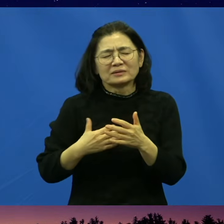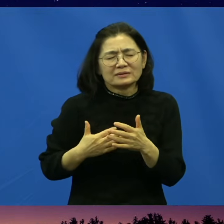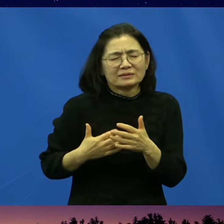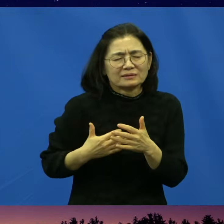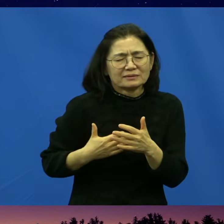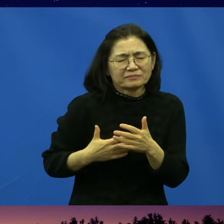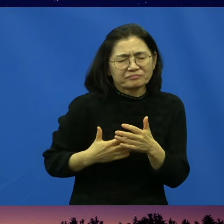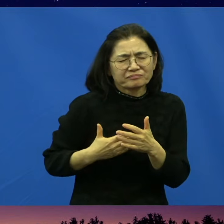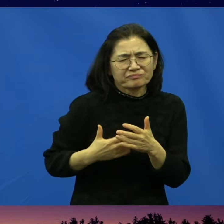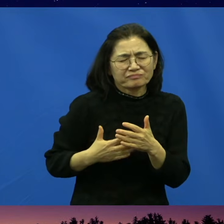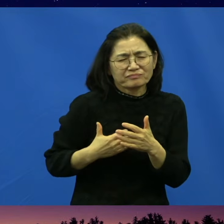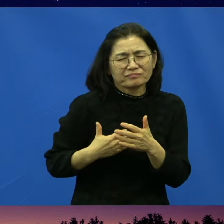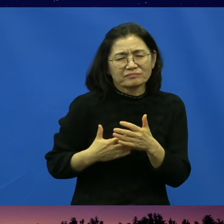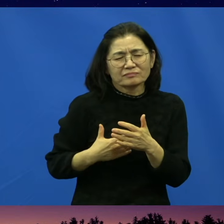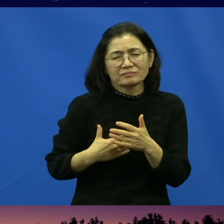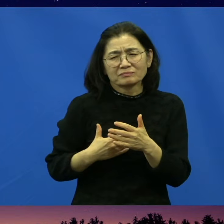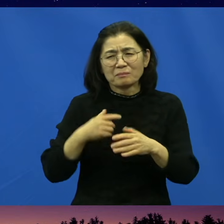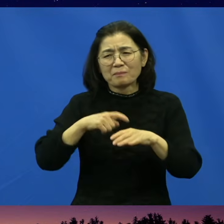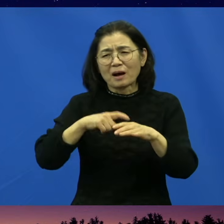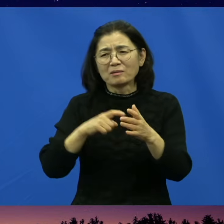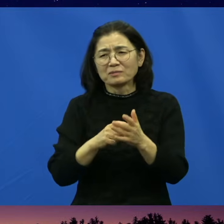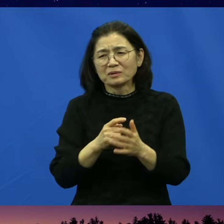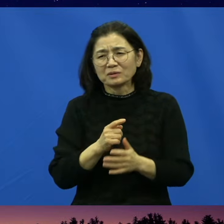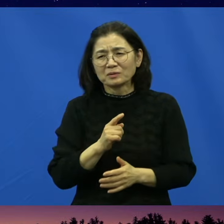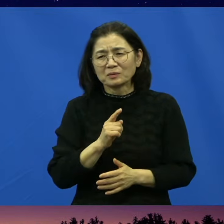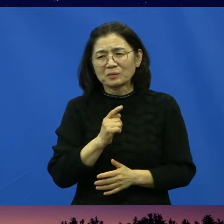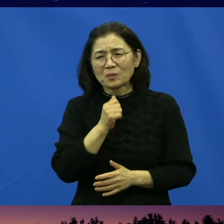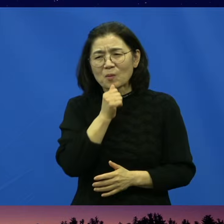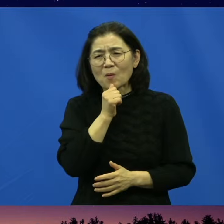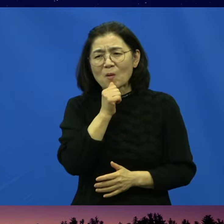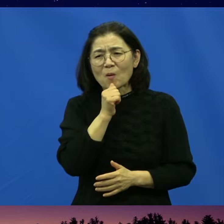옥죄어가지고 마음이 콩알만해지는 거예요.